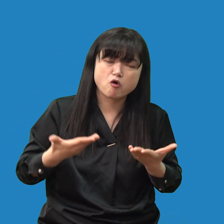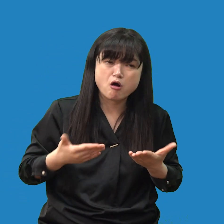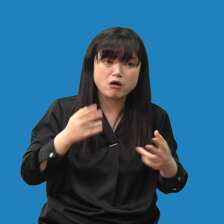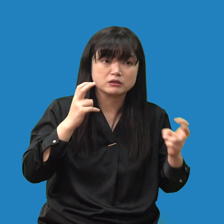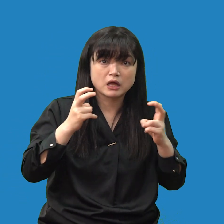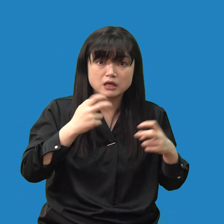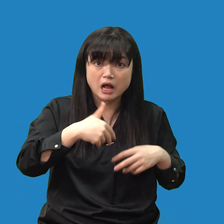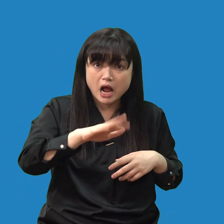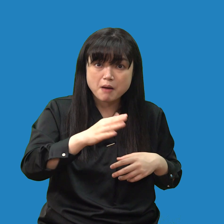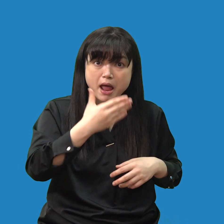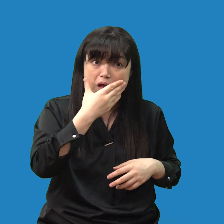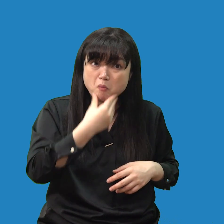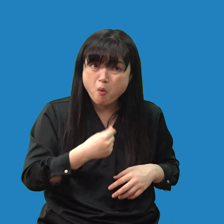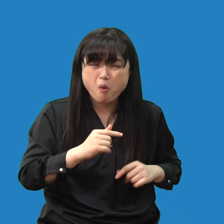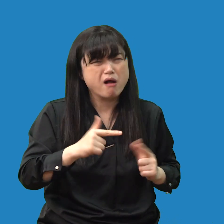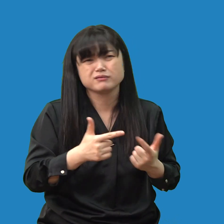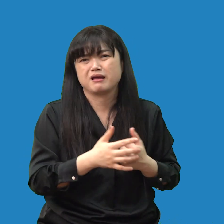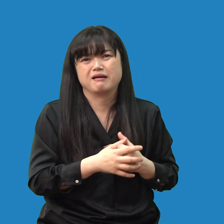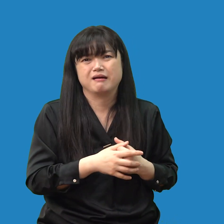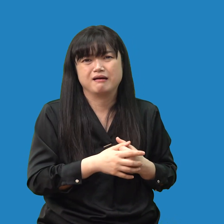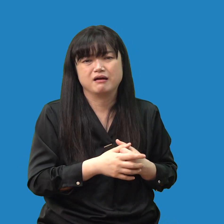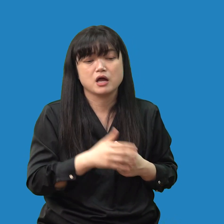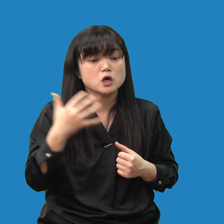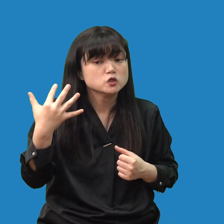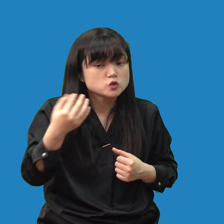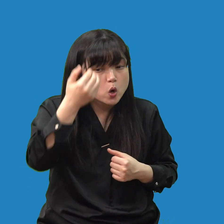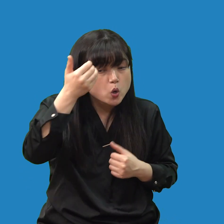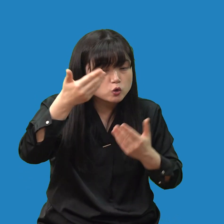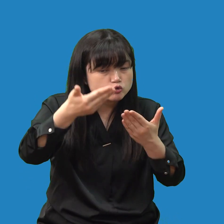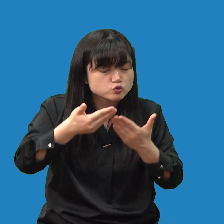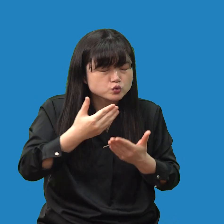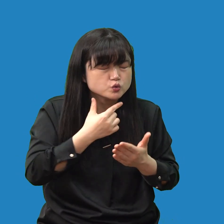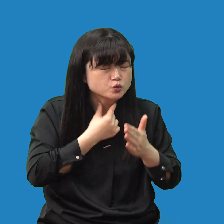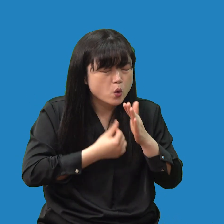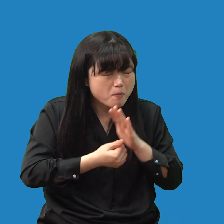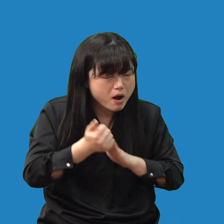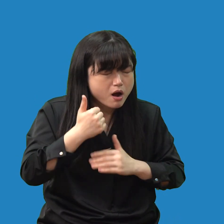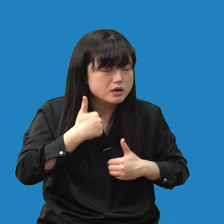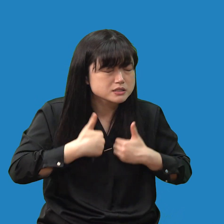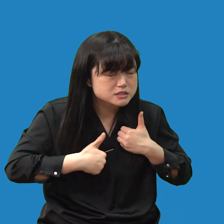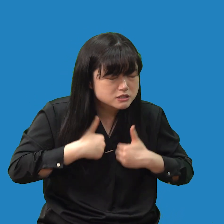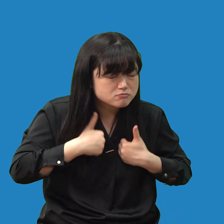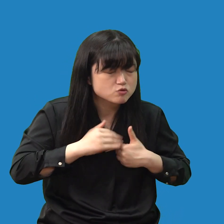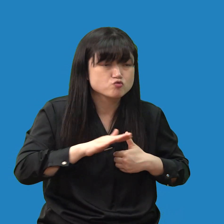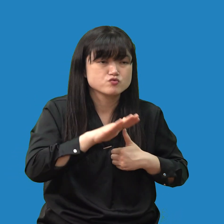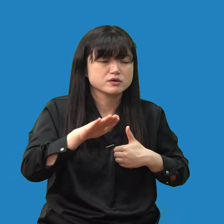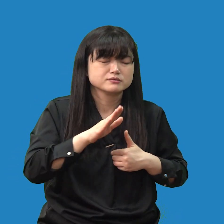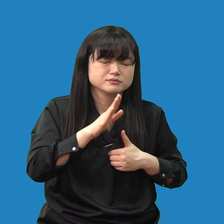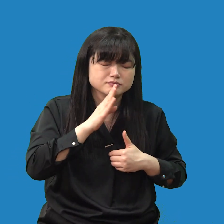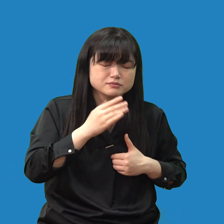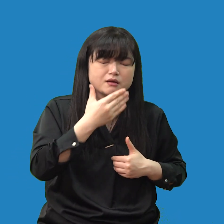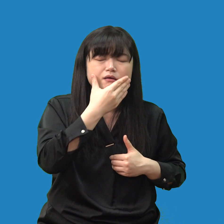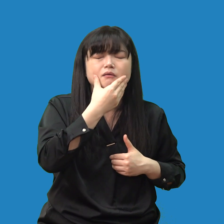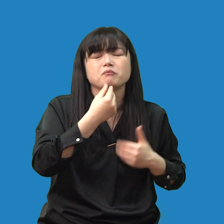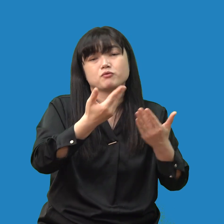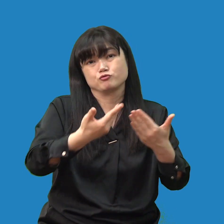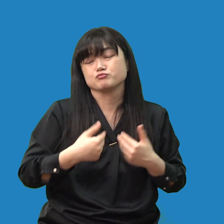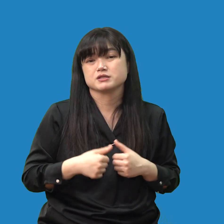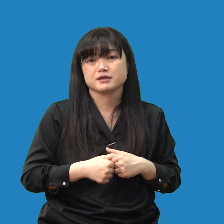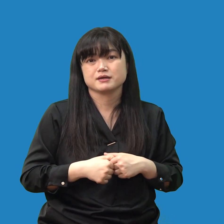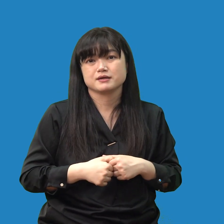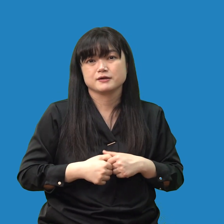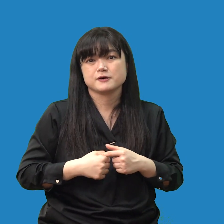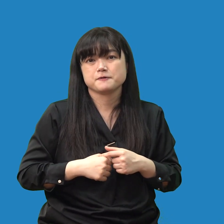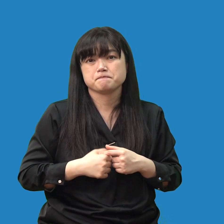간다고 우리가 행복한 게 아닙니다. 성령께서 주시는 소망과 기쁨이 우리를 진정으로 행복하게